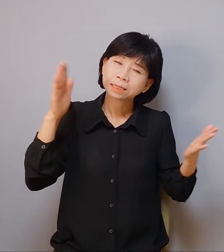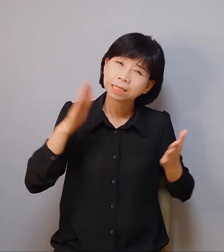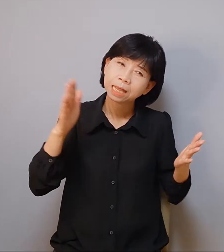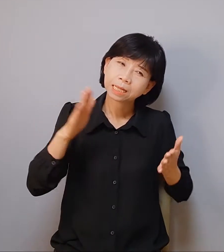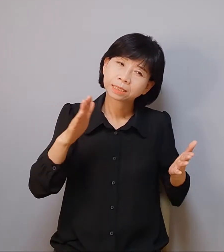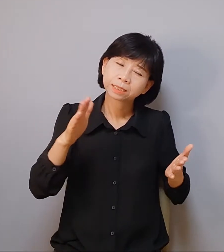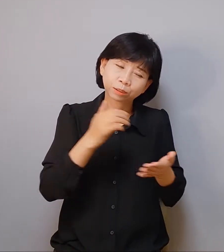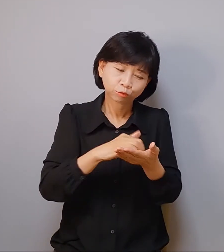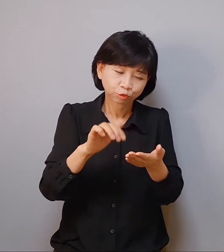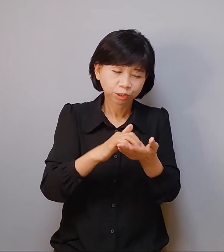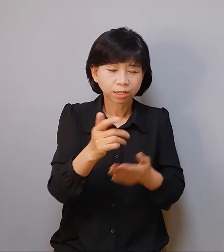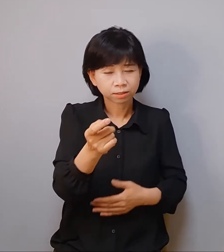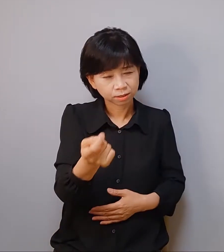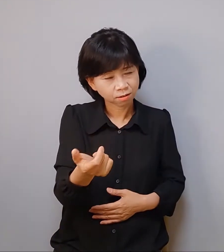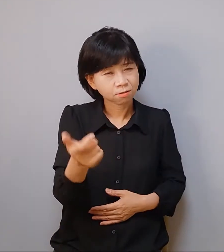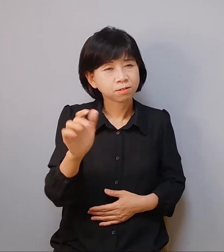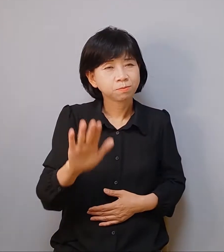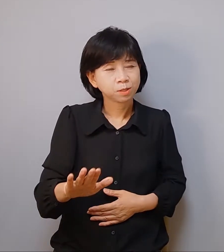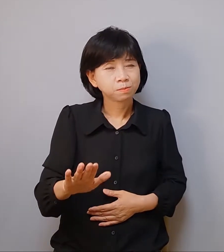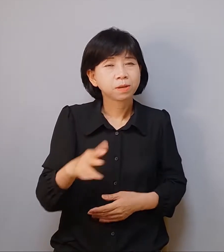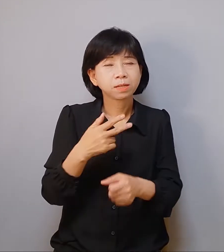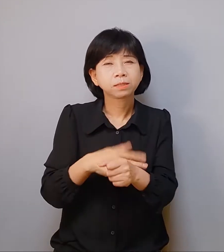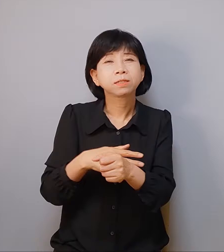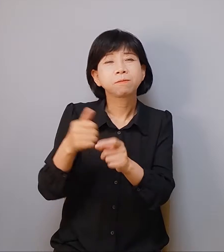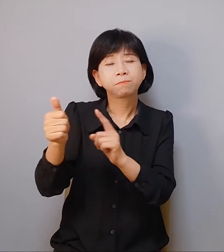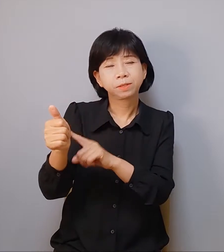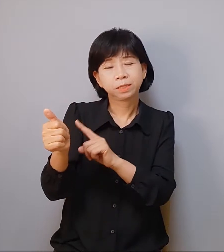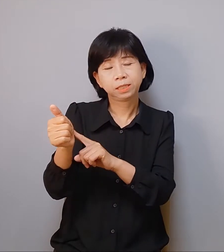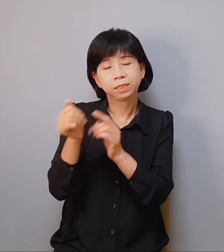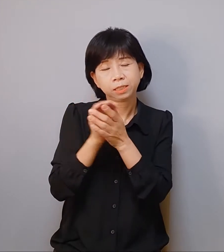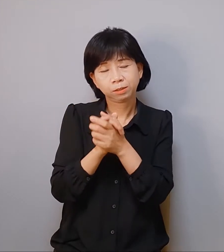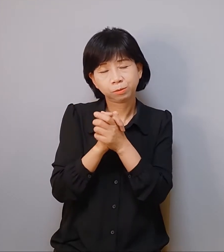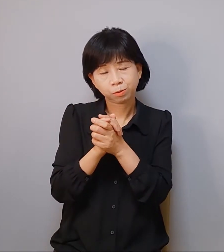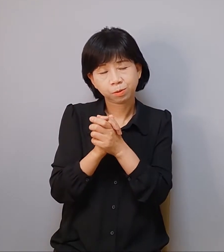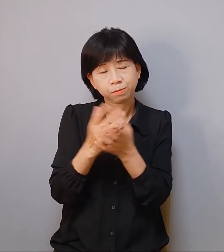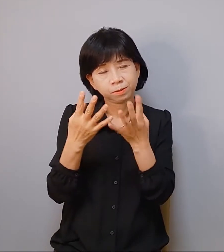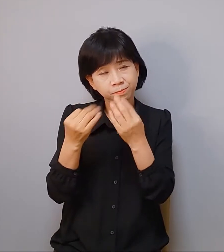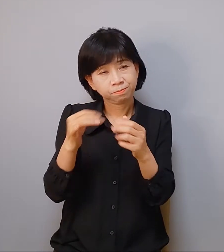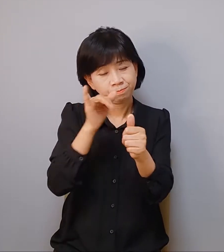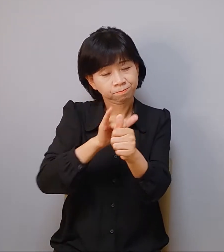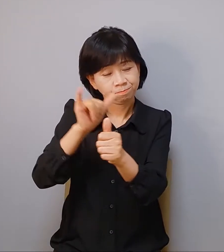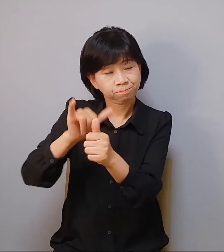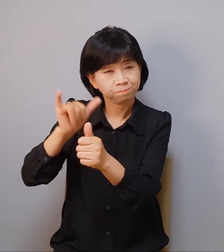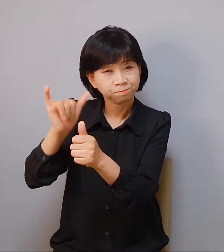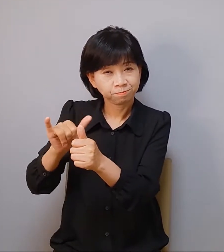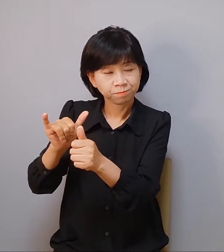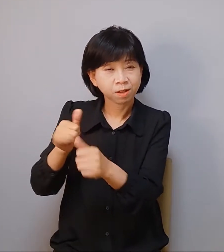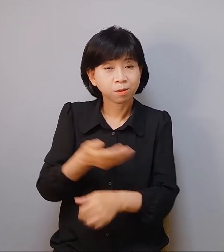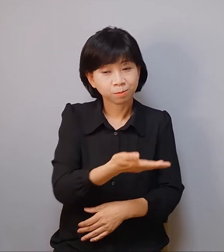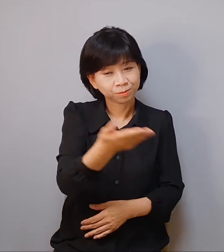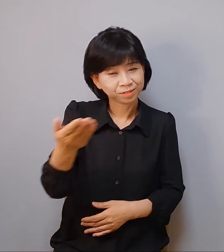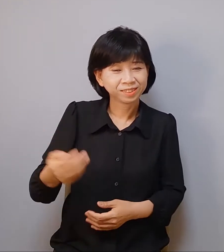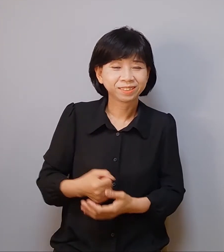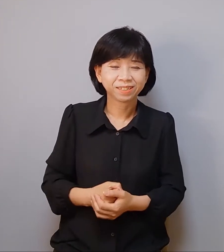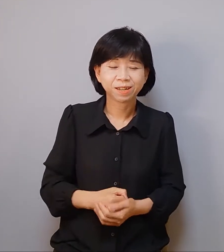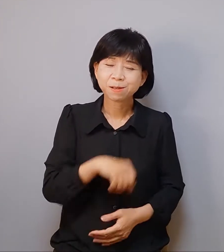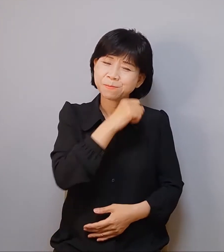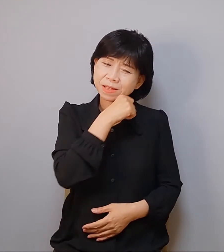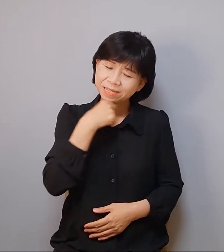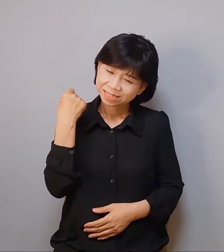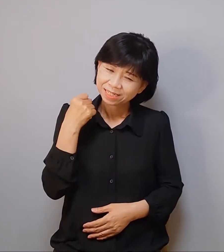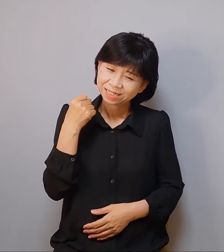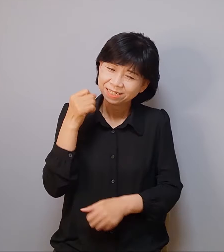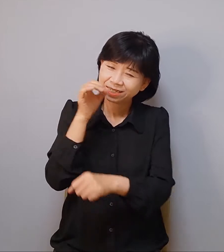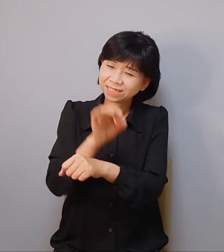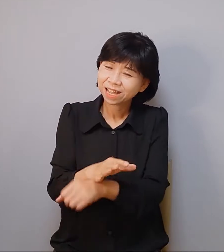우리 기도로 선생님들이 잘 섬기고 있으니까요. 우리 여러분들께서 또 격려해 주시고 또 맛있는 것도 좀 사주시고,